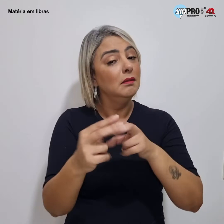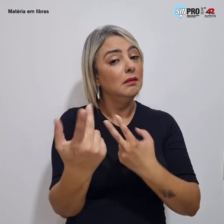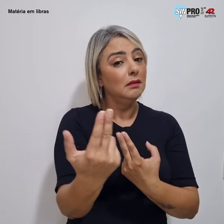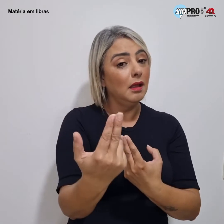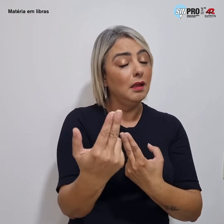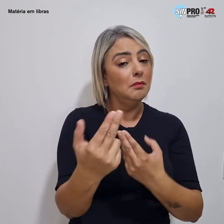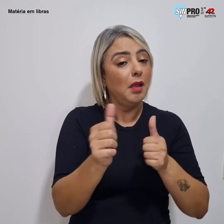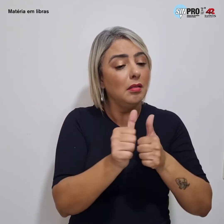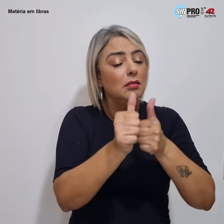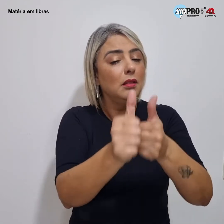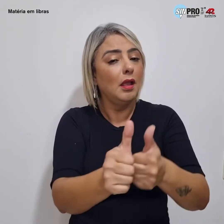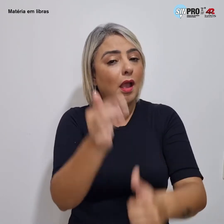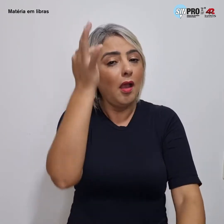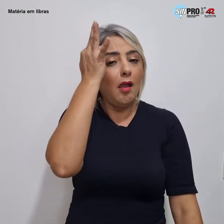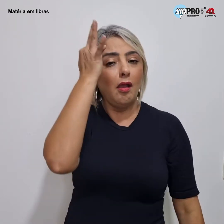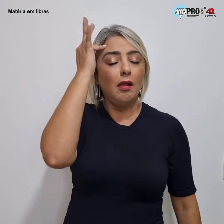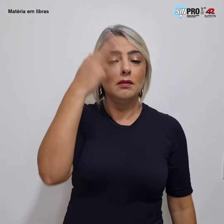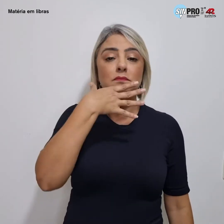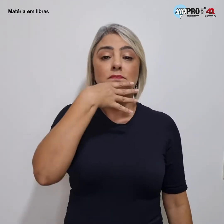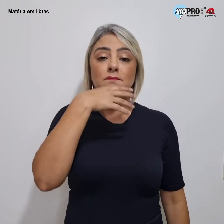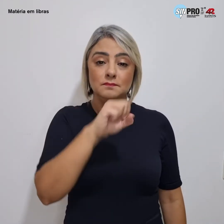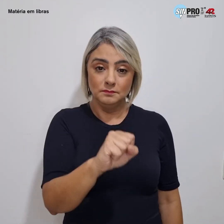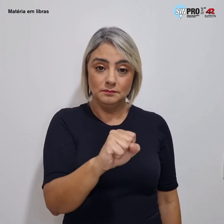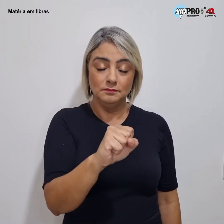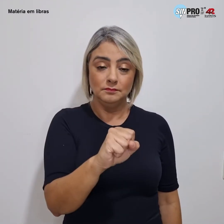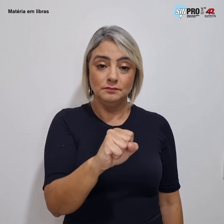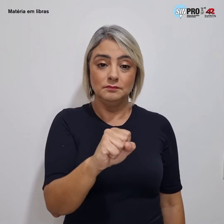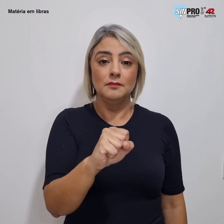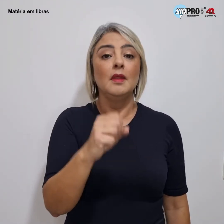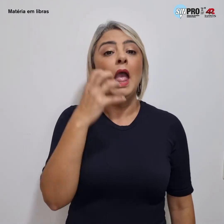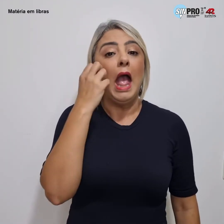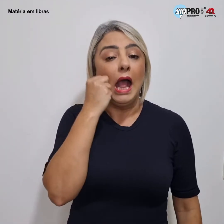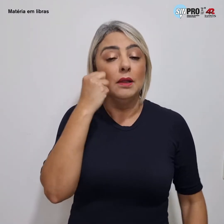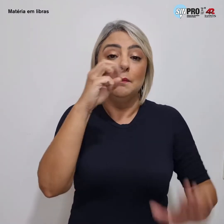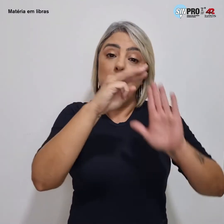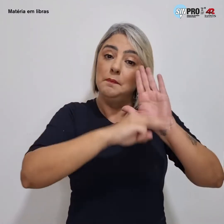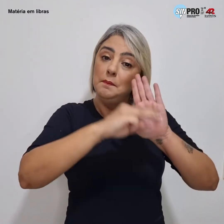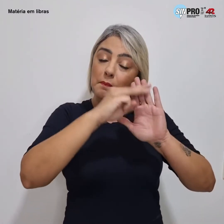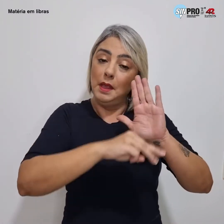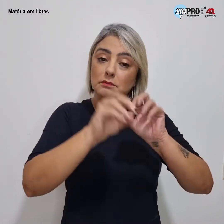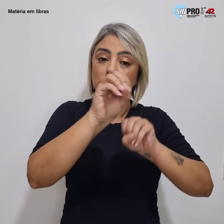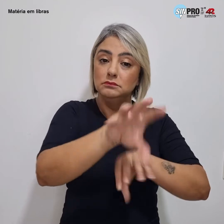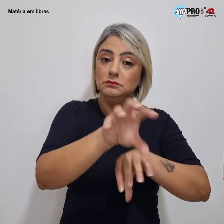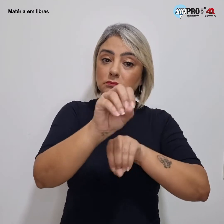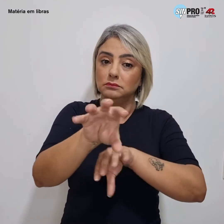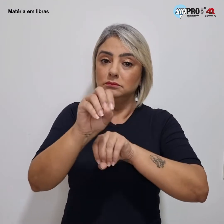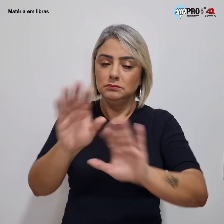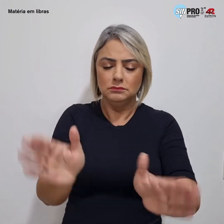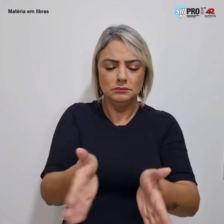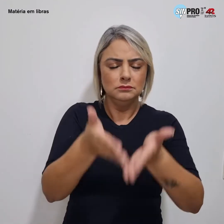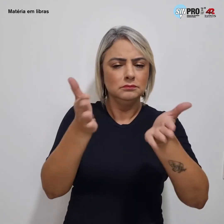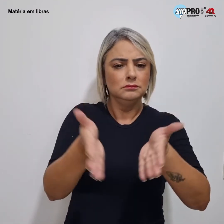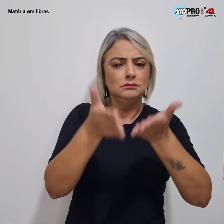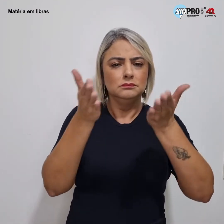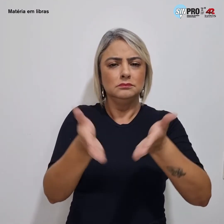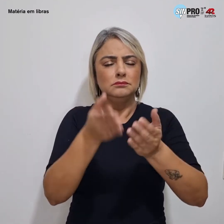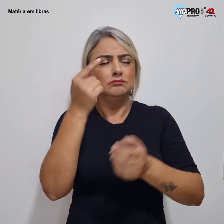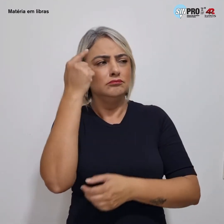bem como seguir a filosofia paulo-freireana, adotar métodos de ensino que estimulam